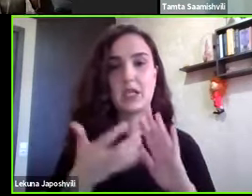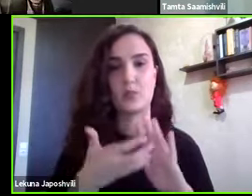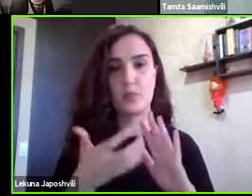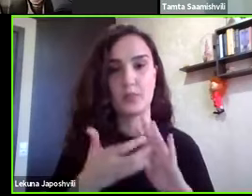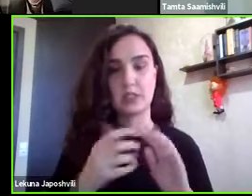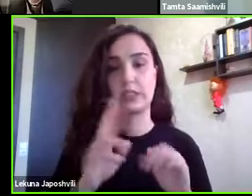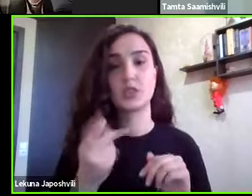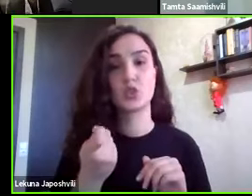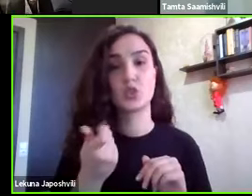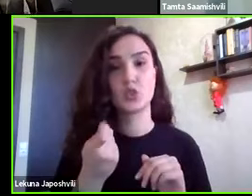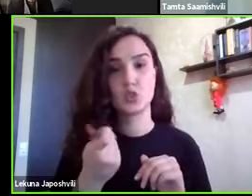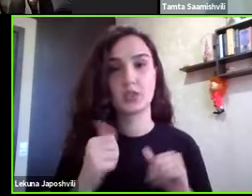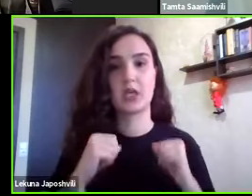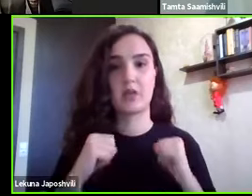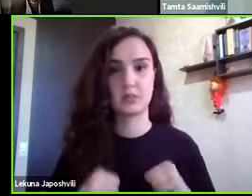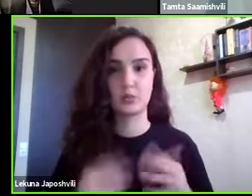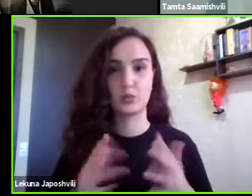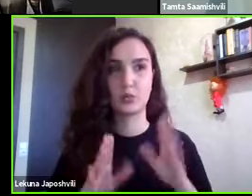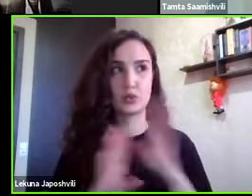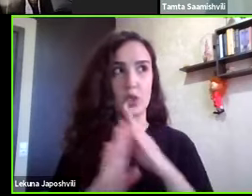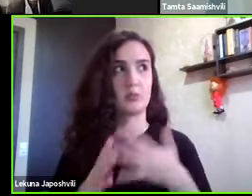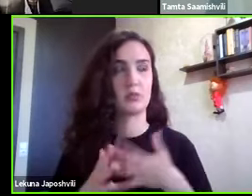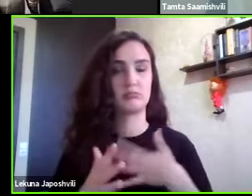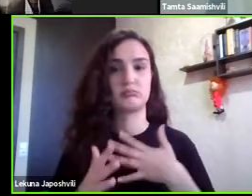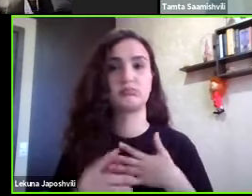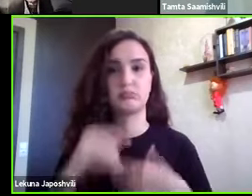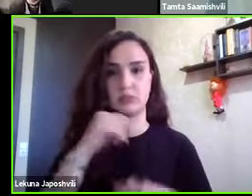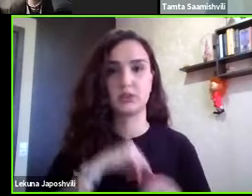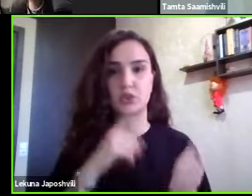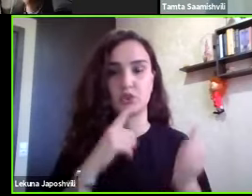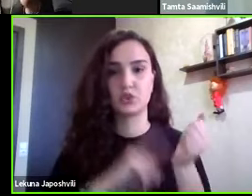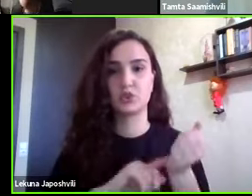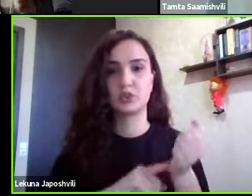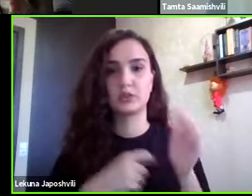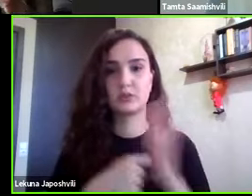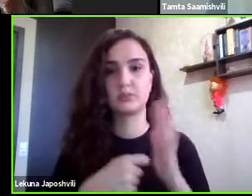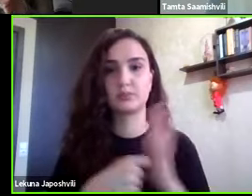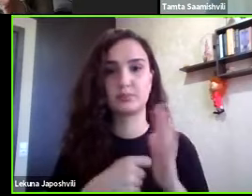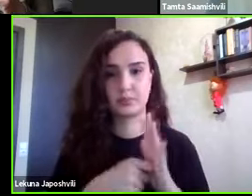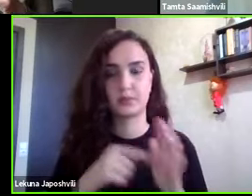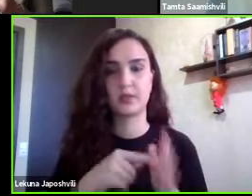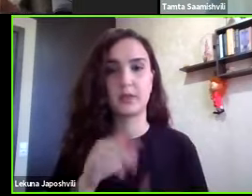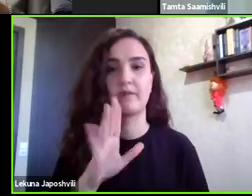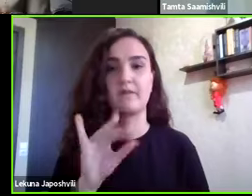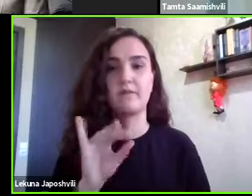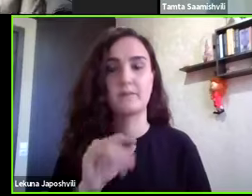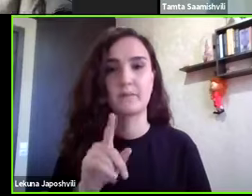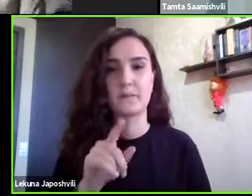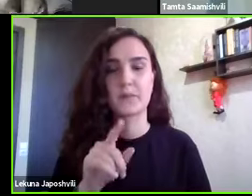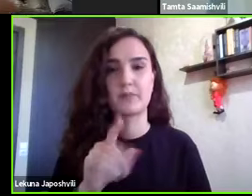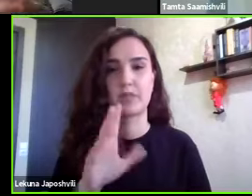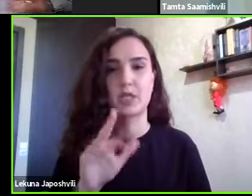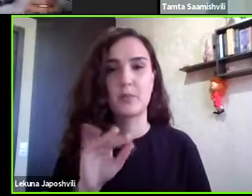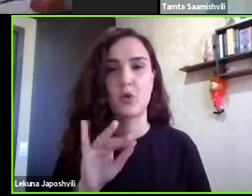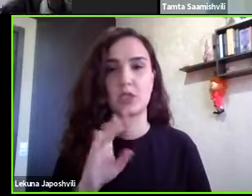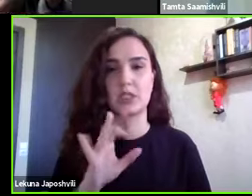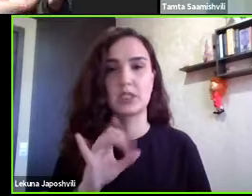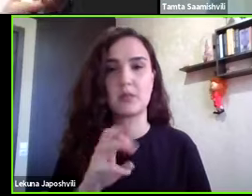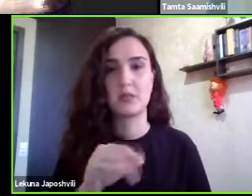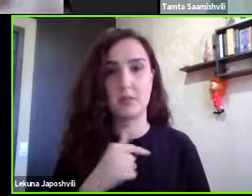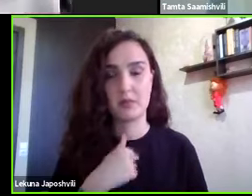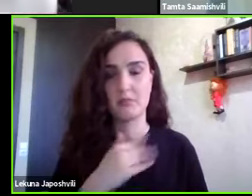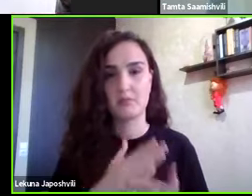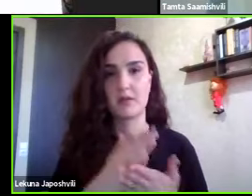და ცოტა დაგვაწყნარებს თუ ჟანგბადი სისხლში იწევს, ანუ ჰიპოქსემია ვითარდება. აი ეგ ალბათ გამოჩდება, მე მაქვს ხა